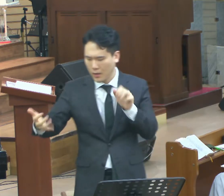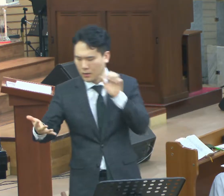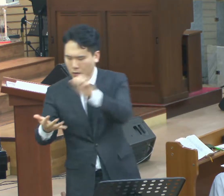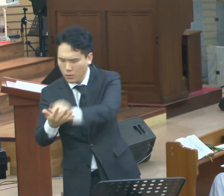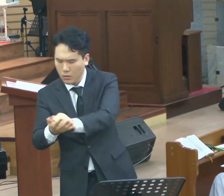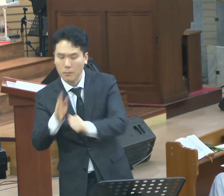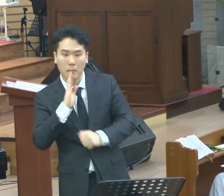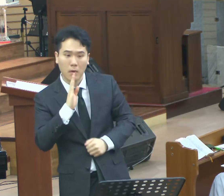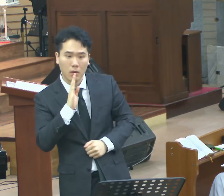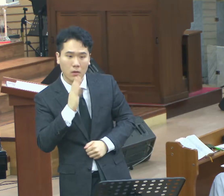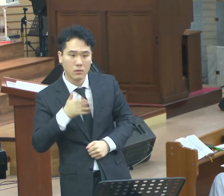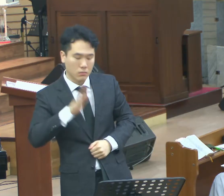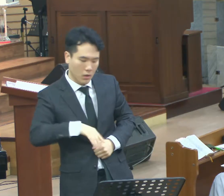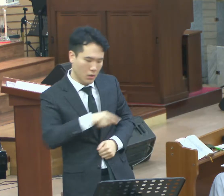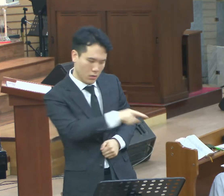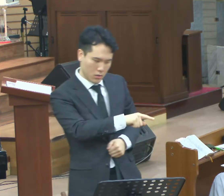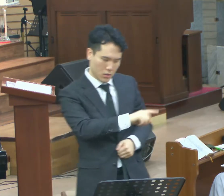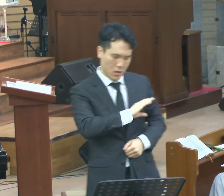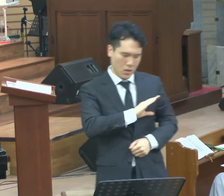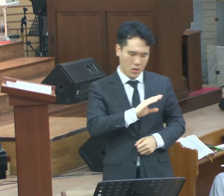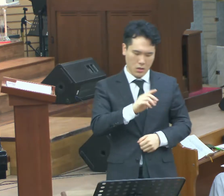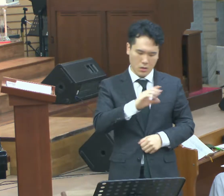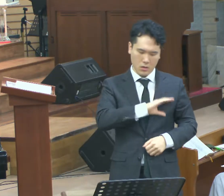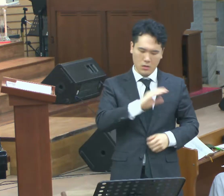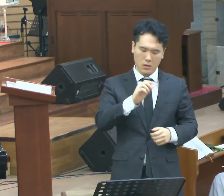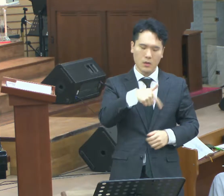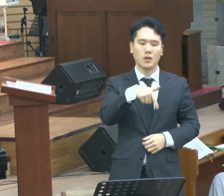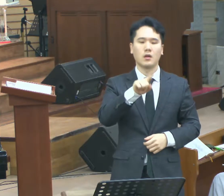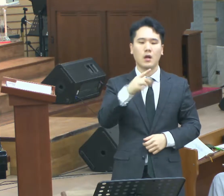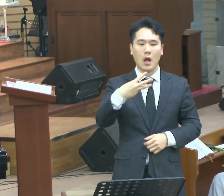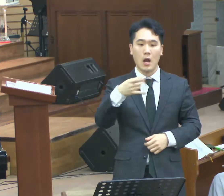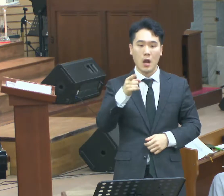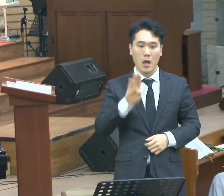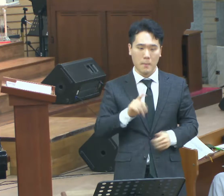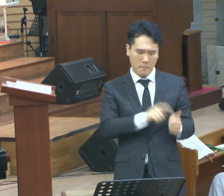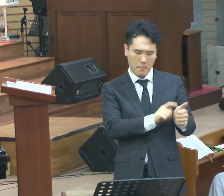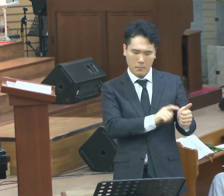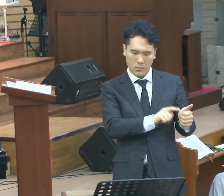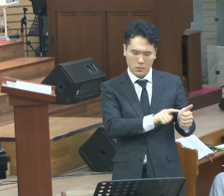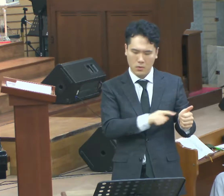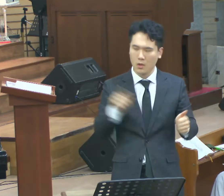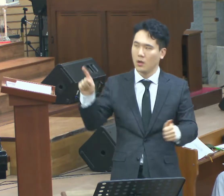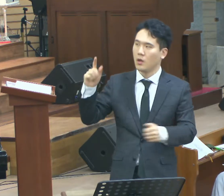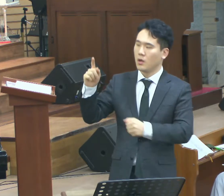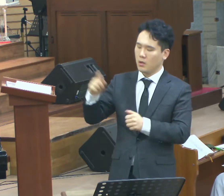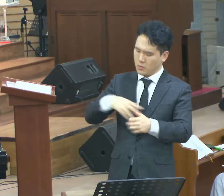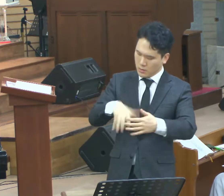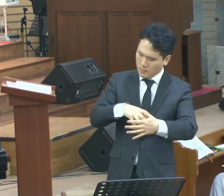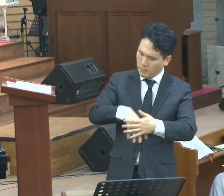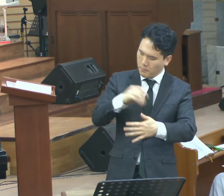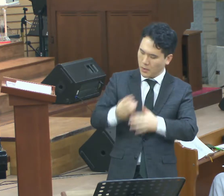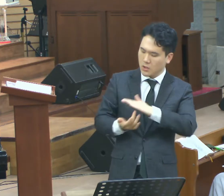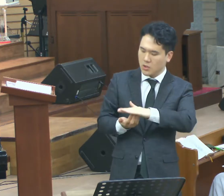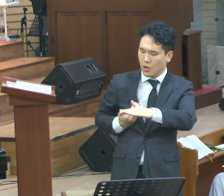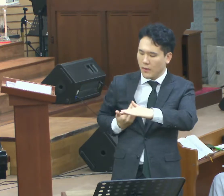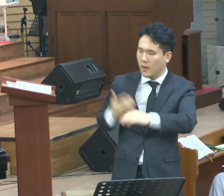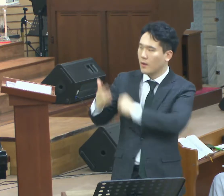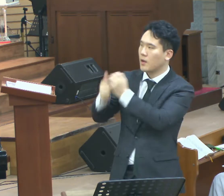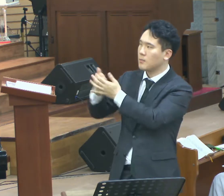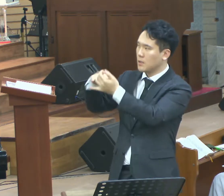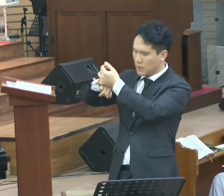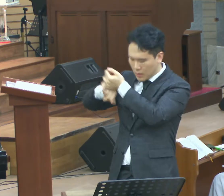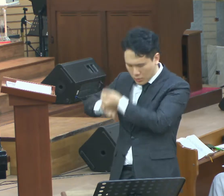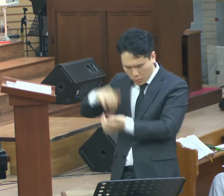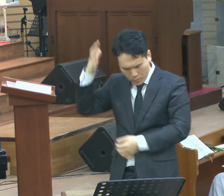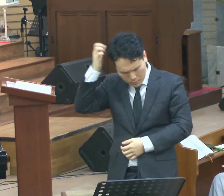우리 교회 장애인 차량을 2011년에 구입해서 벌써 이제 8년째 돼가네요. 처음에 이제 장애인 차량 왔을